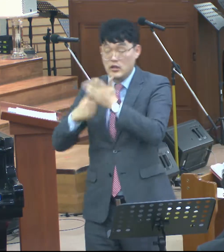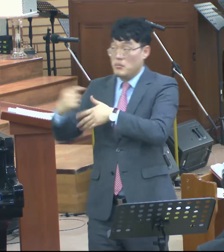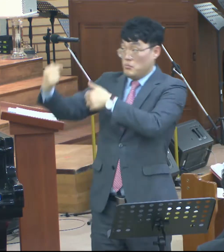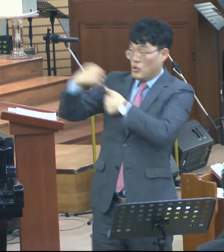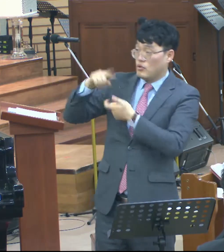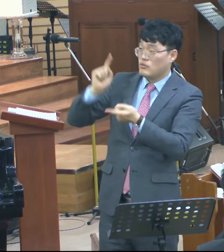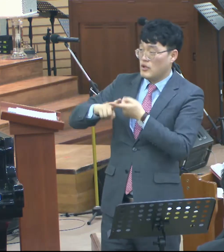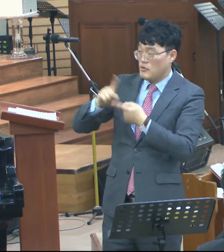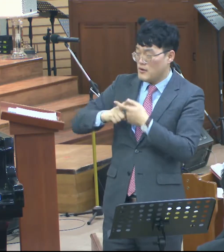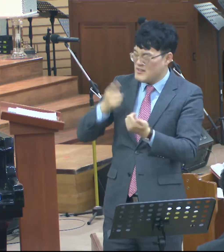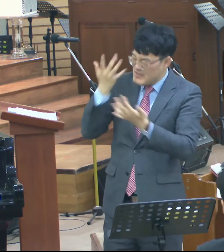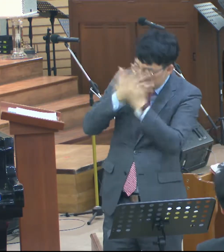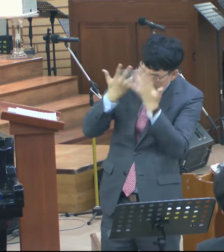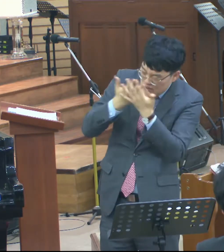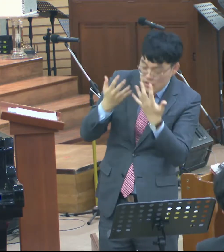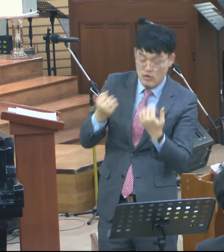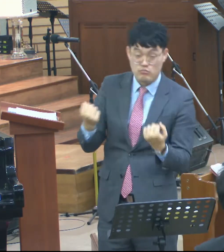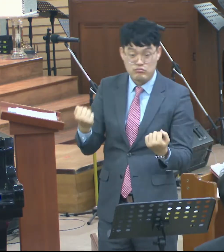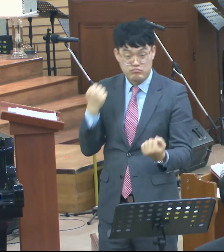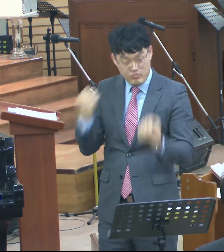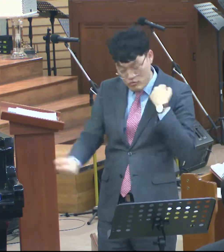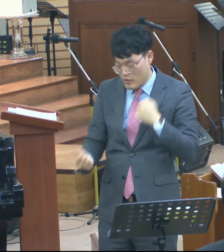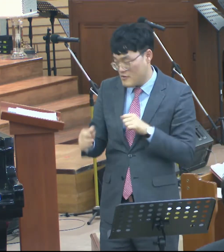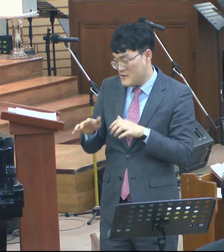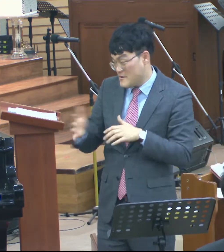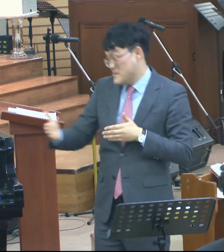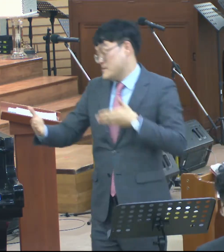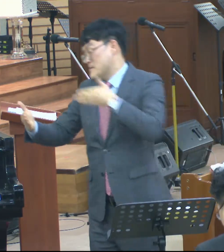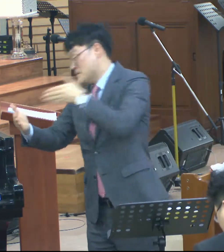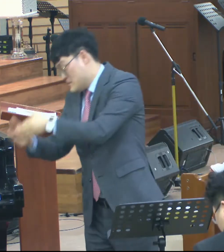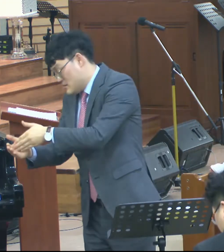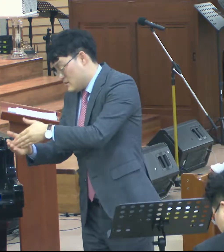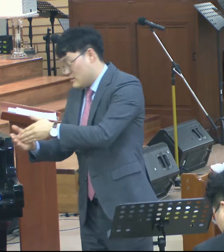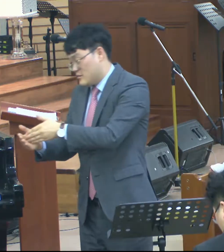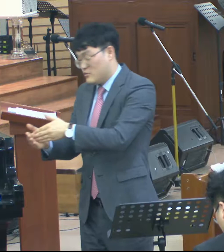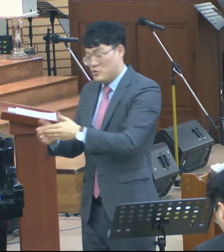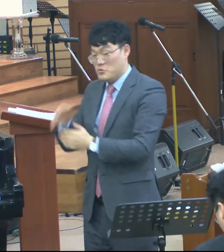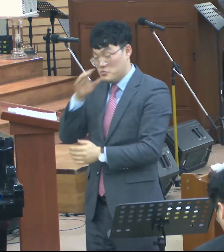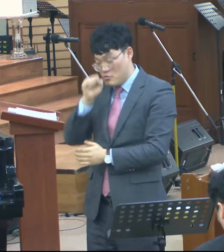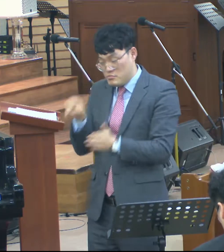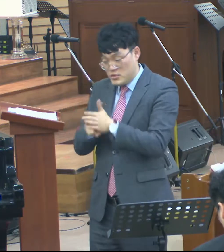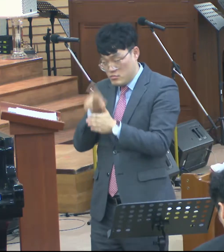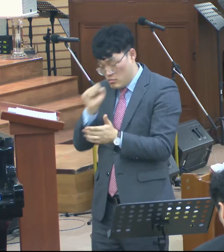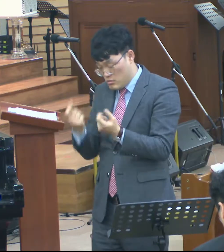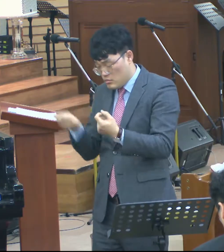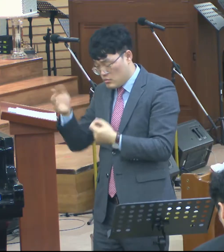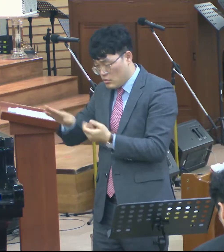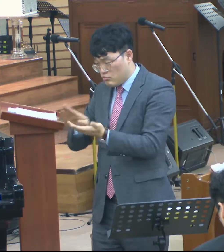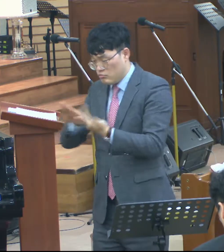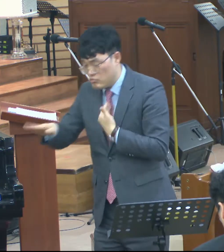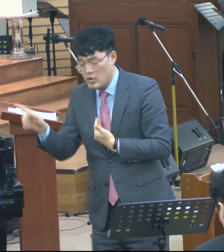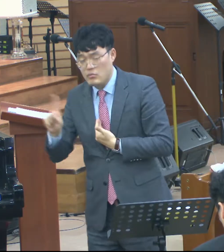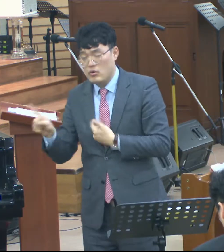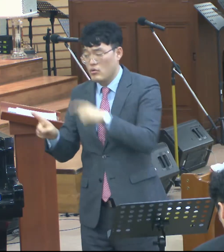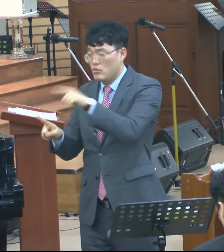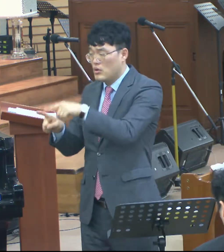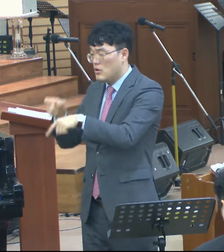왔을 때 뒷부분에서는 심한 가뭄 때문에 이집트로 잠시 이민을 가죠. 소양을 몰고 물이 있는 곳을